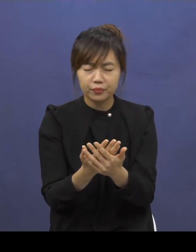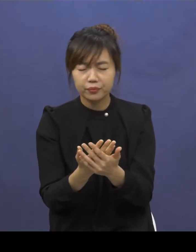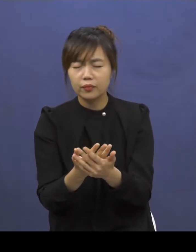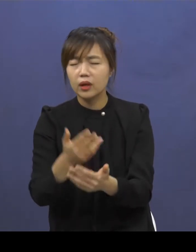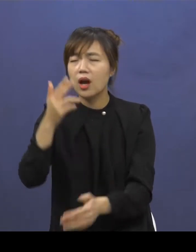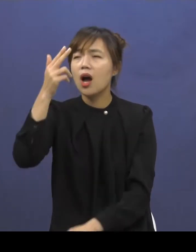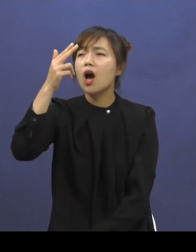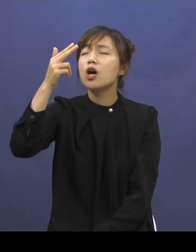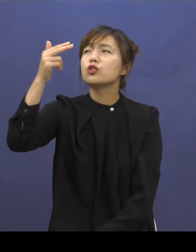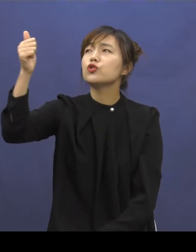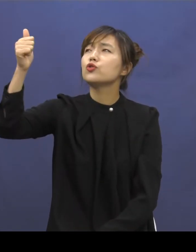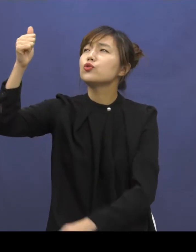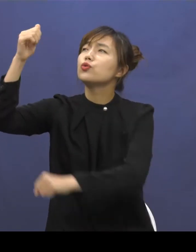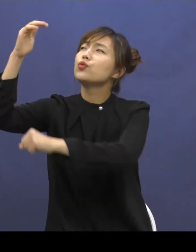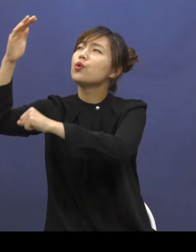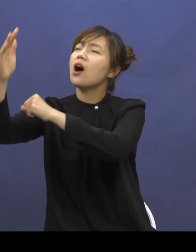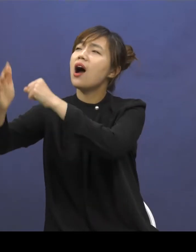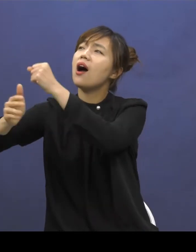주